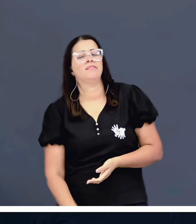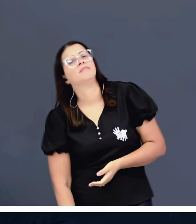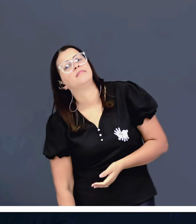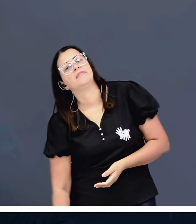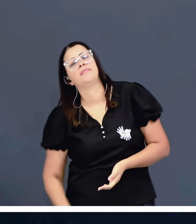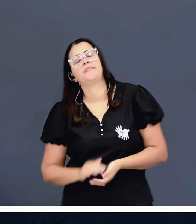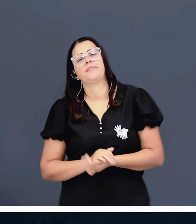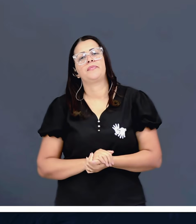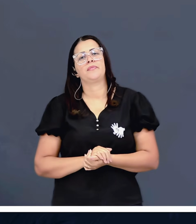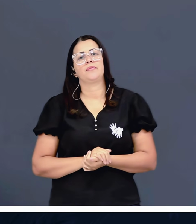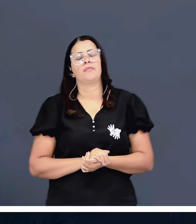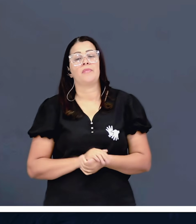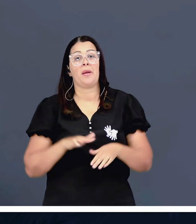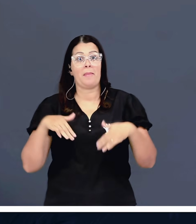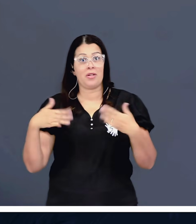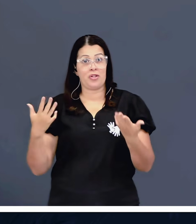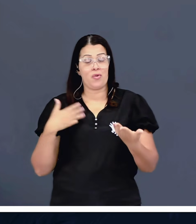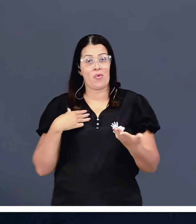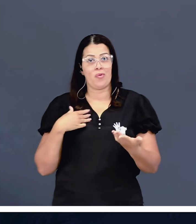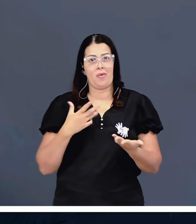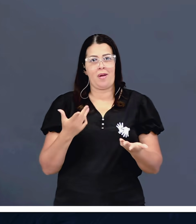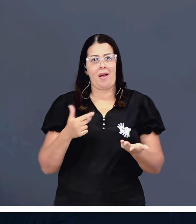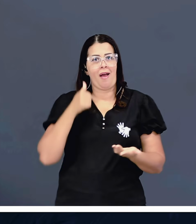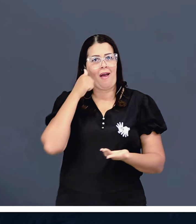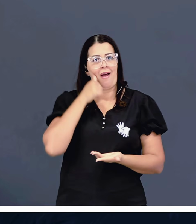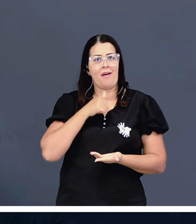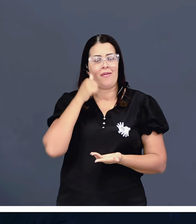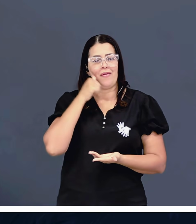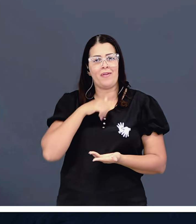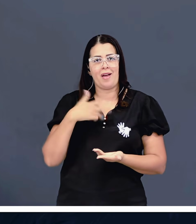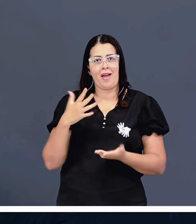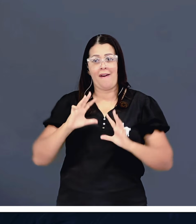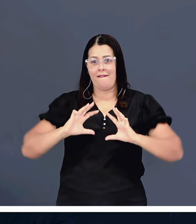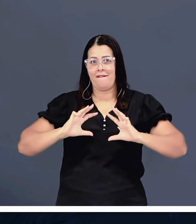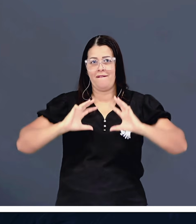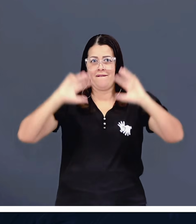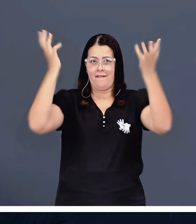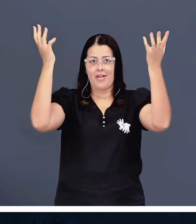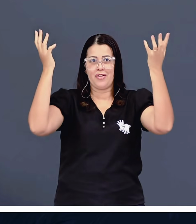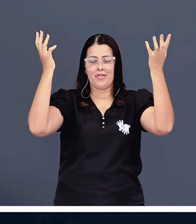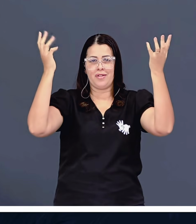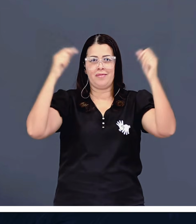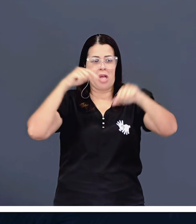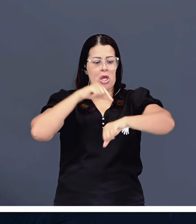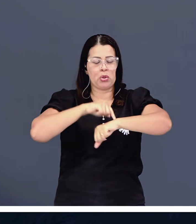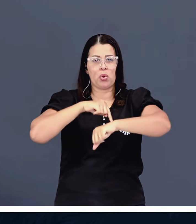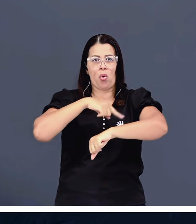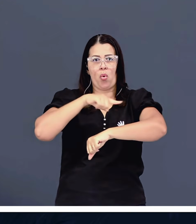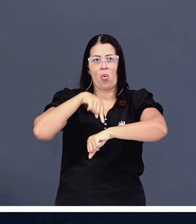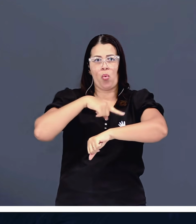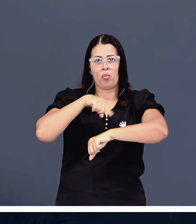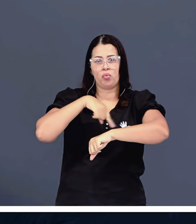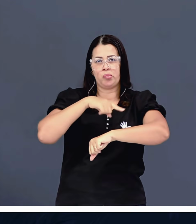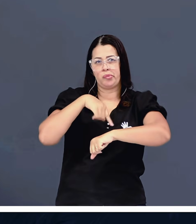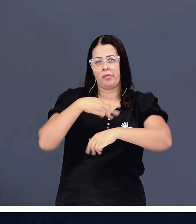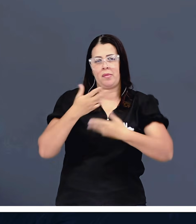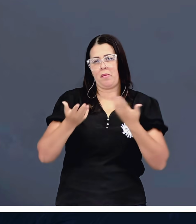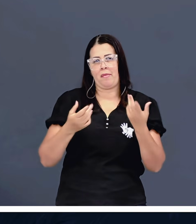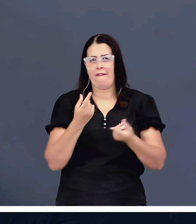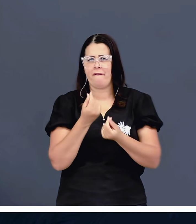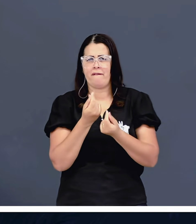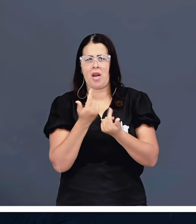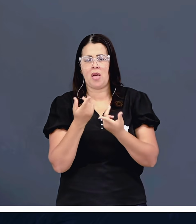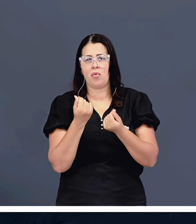Imagina quando alguém deu uma festa para a filha, gente, que a filha durou, a festa durou, ou valeu, né, melhor